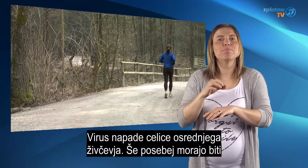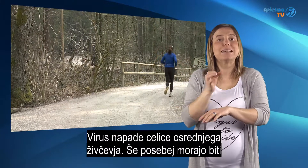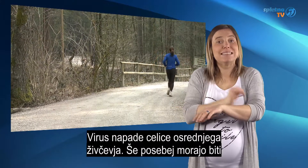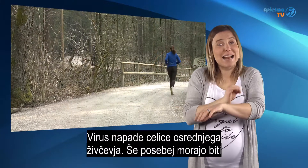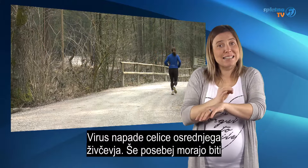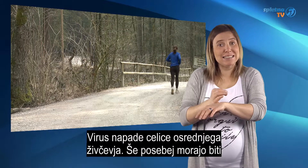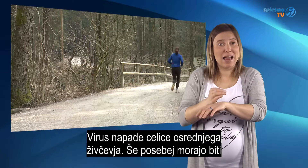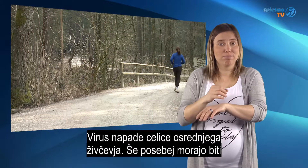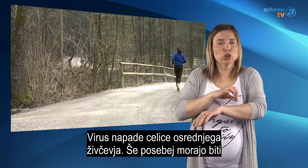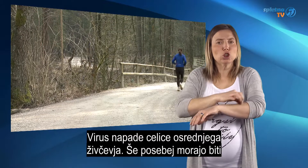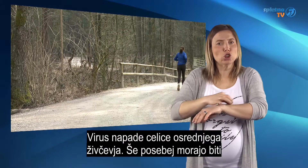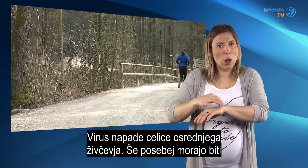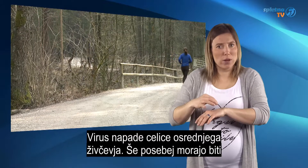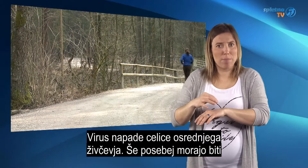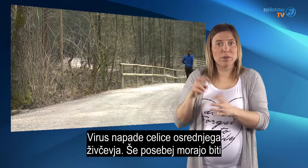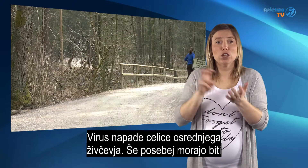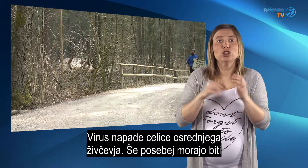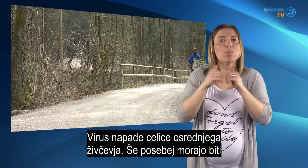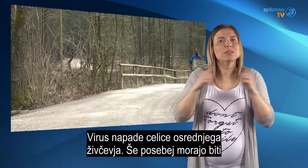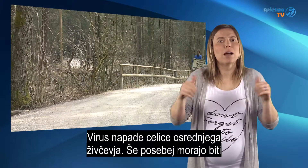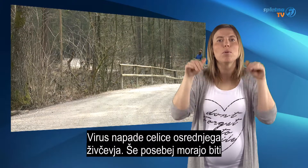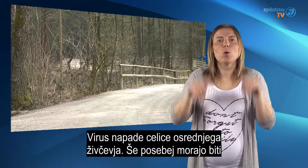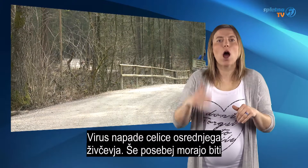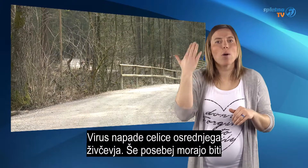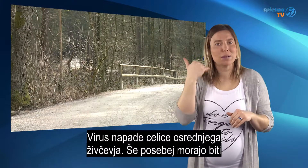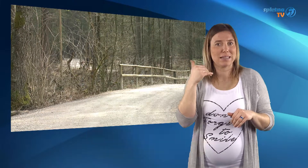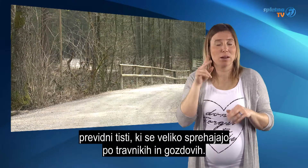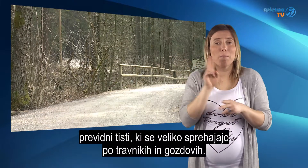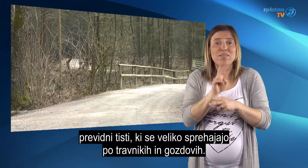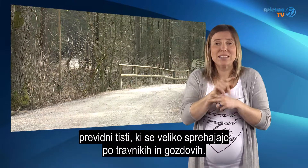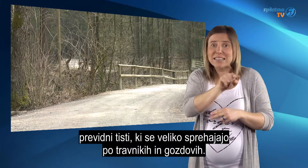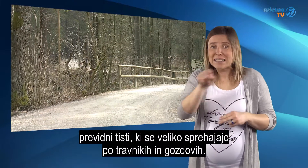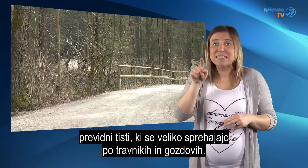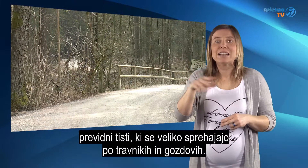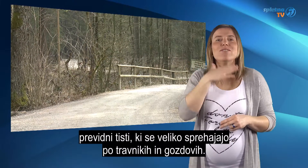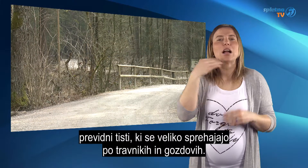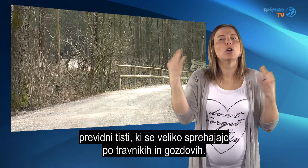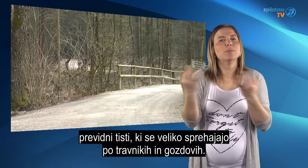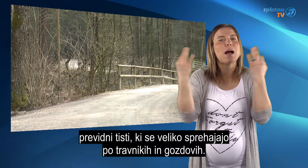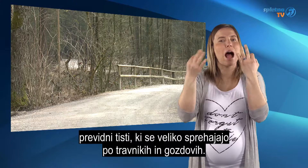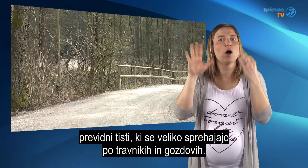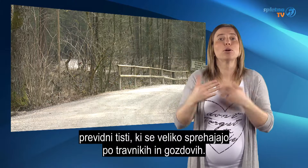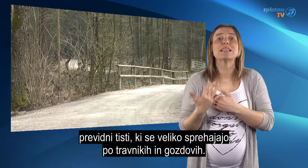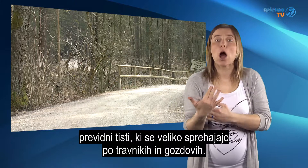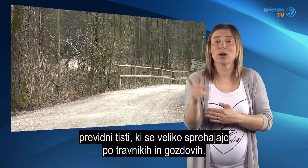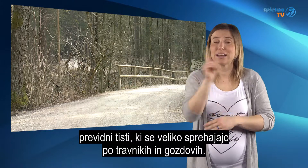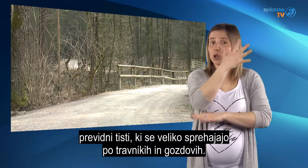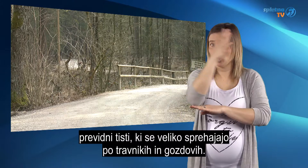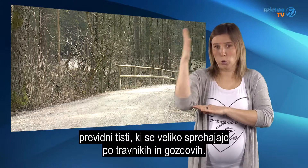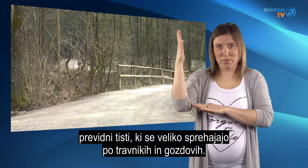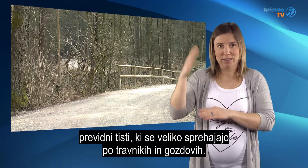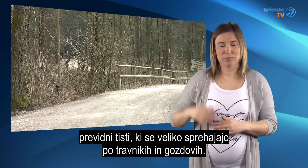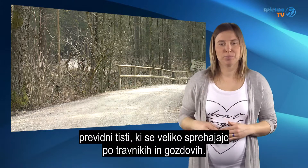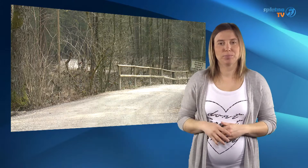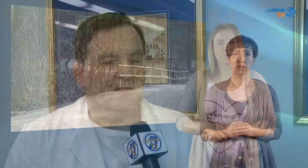napade celice osrednjega živčevja. Še posebej morajo biti previdni tisti, ki se veliko sprehajajo po travnikih